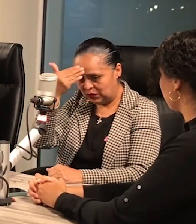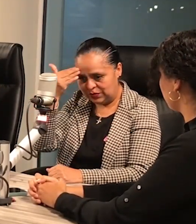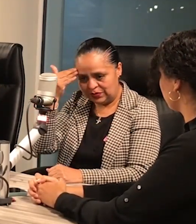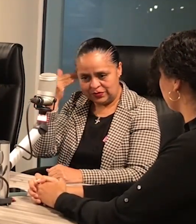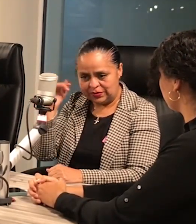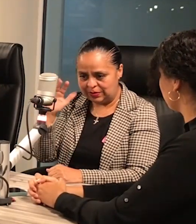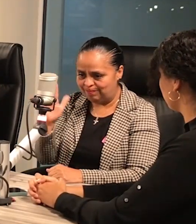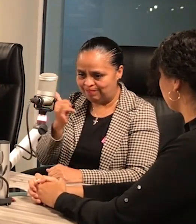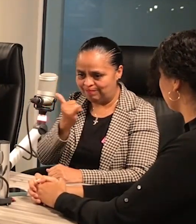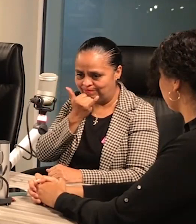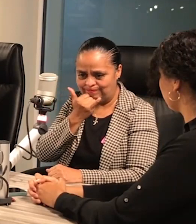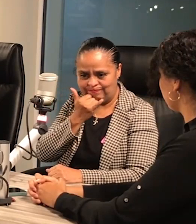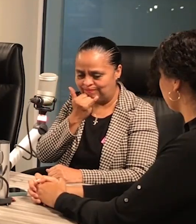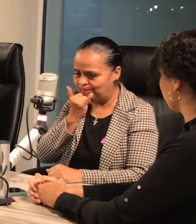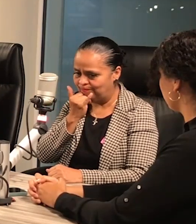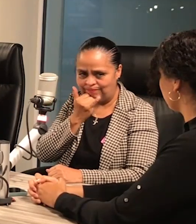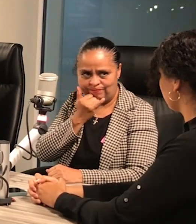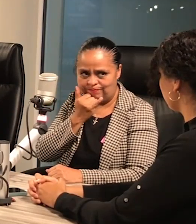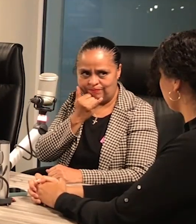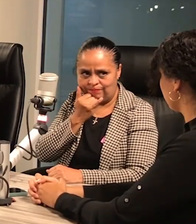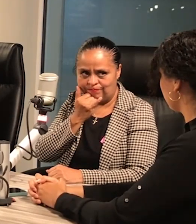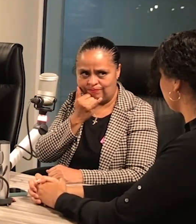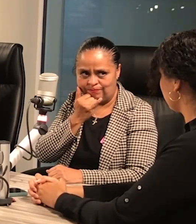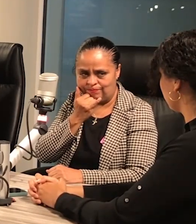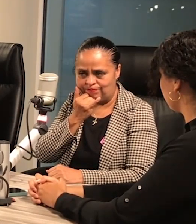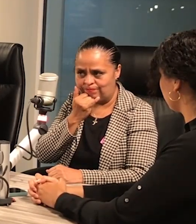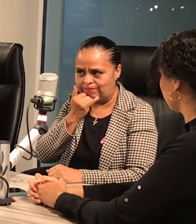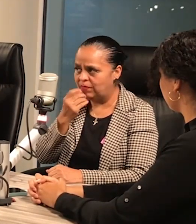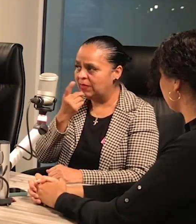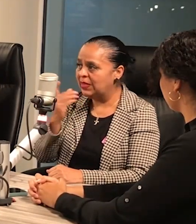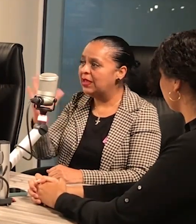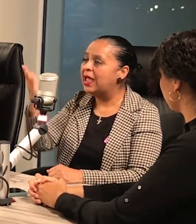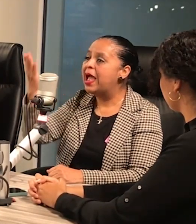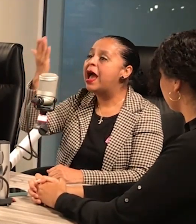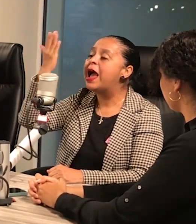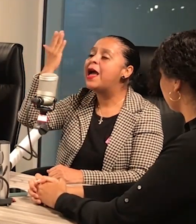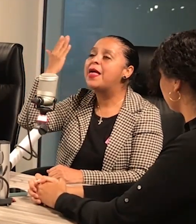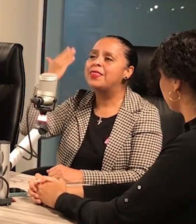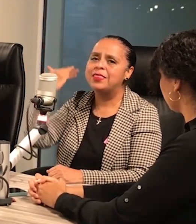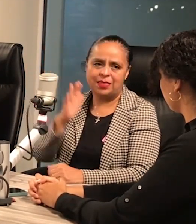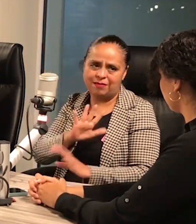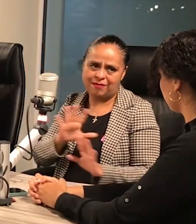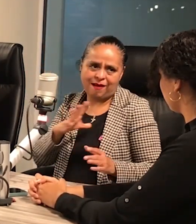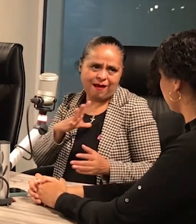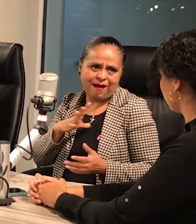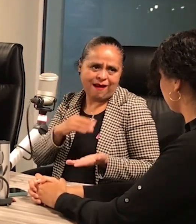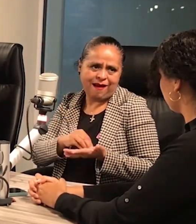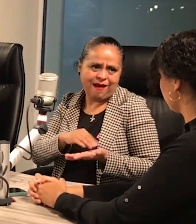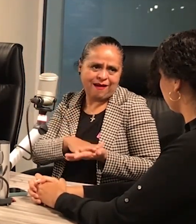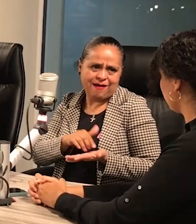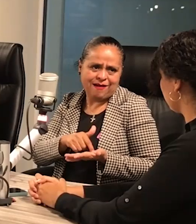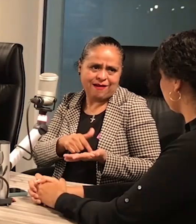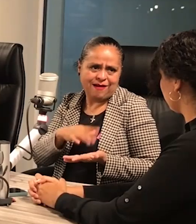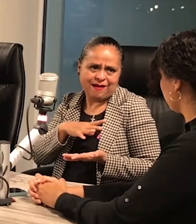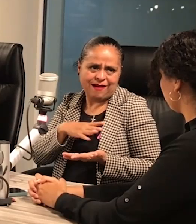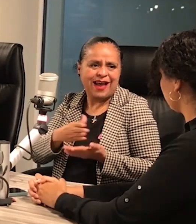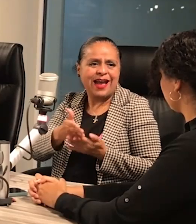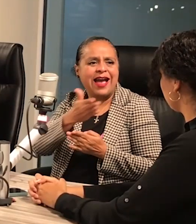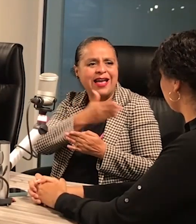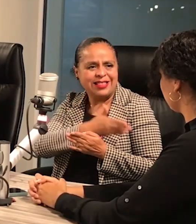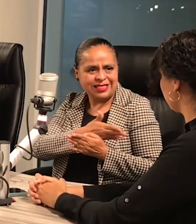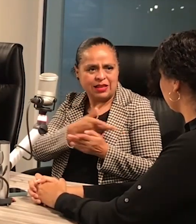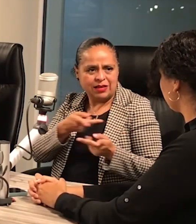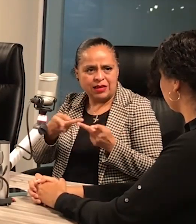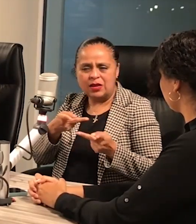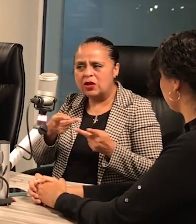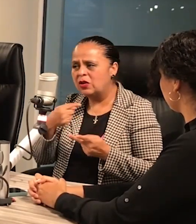no me equivoco, hay legislaciones que vienen pues desde antes, ¿no? Y que se han ido a lo mejor reformando y todo esto. Creo